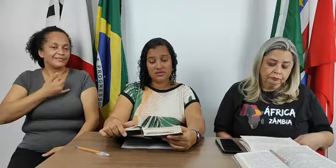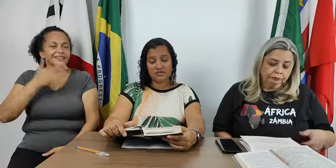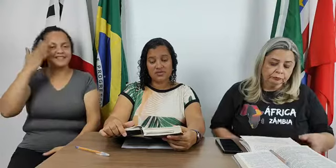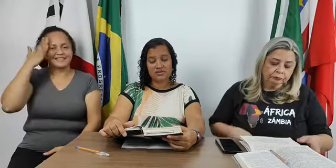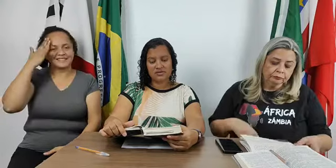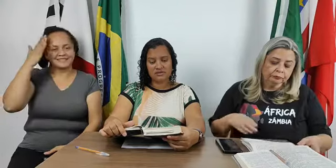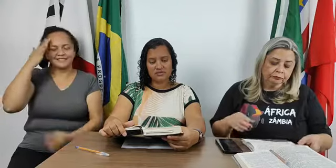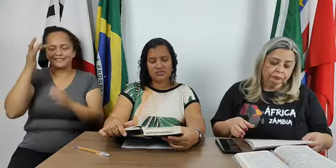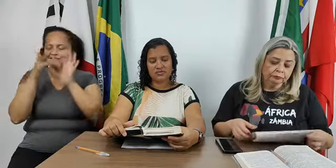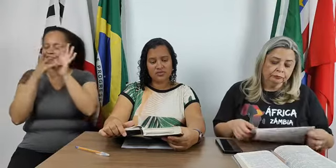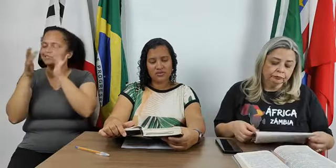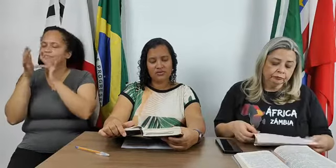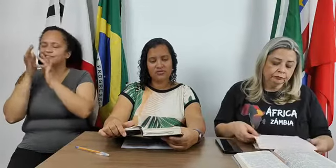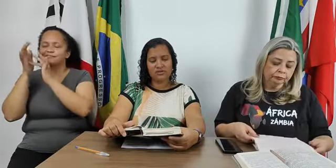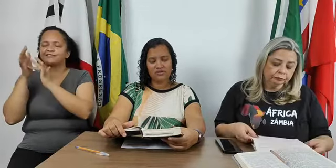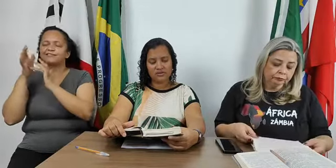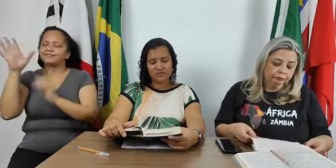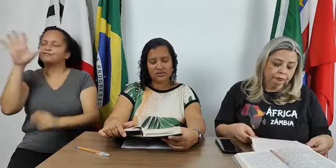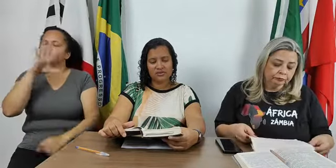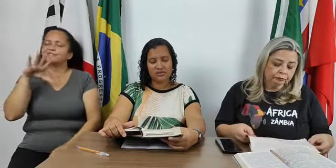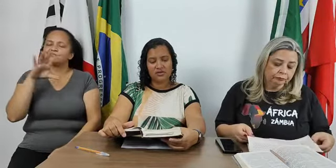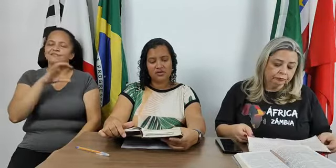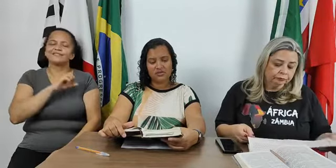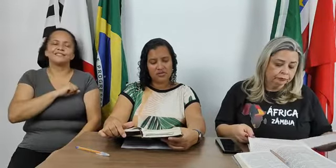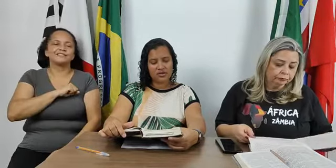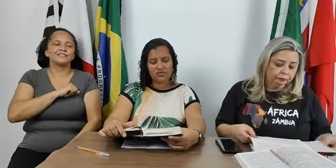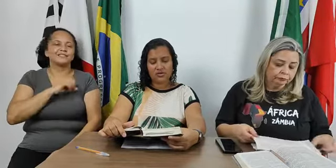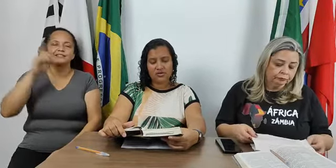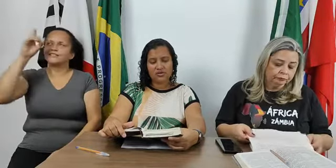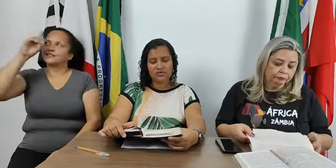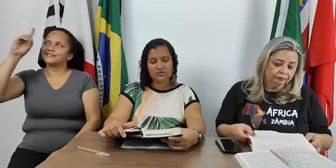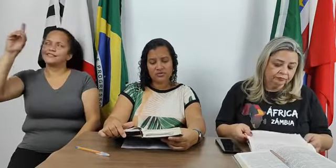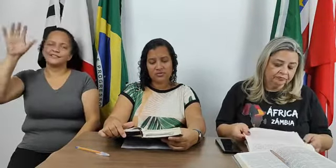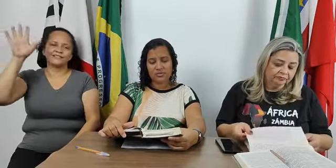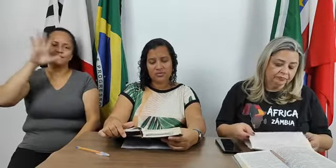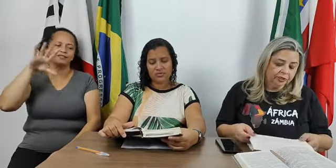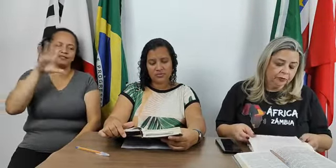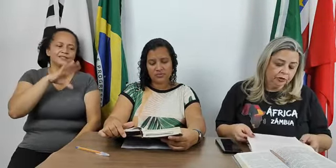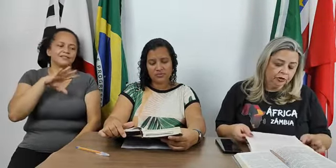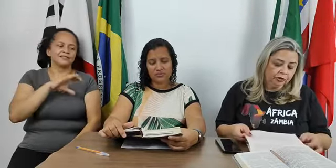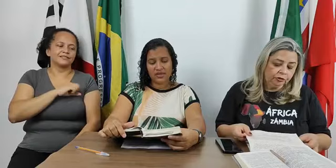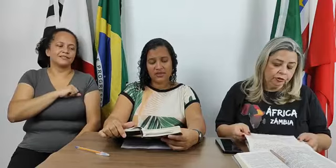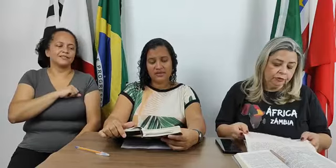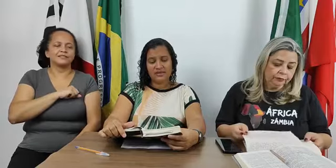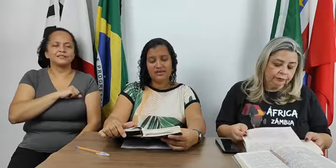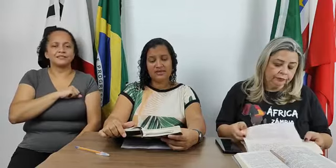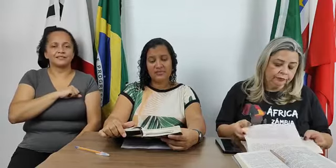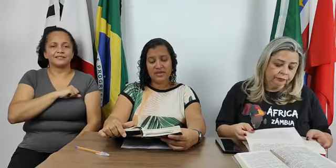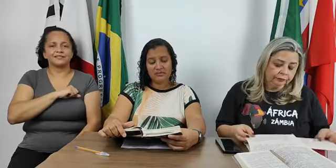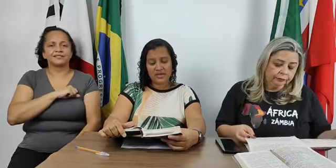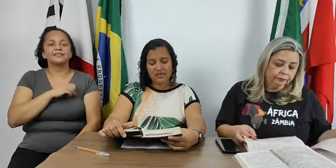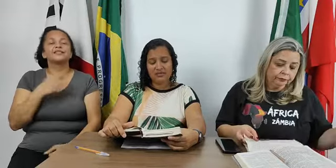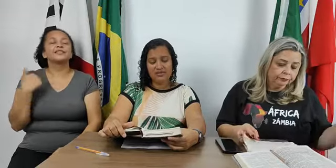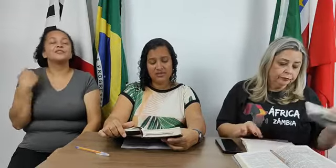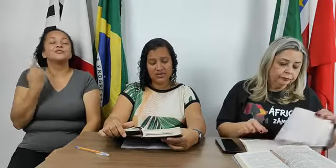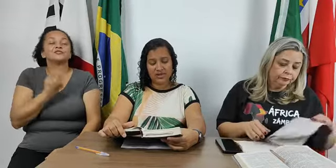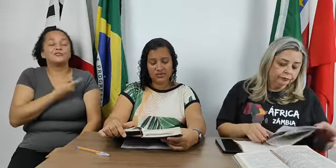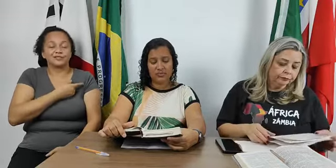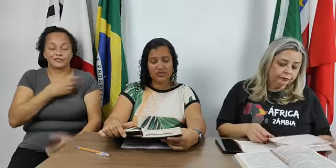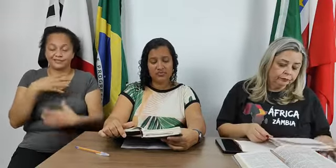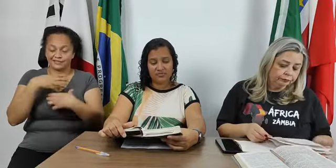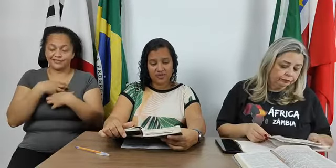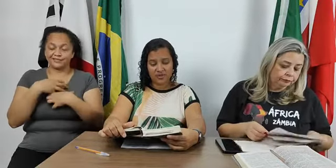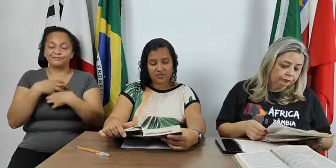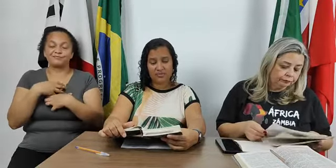que os amas tanto quanto me amas. Gente, olha o que Jesus está pedindo. Que bonitinho, né? Que eles experimentem